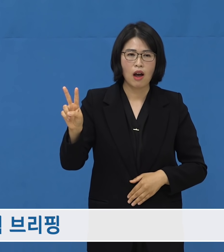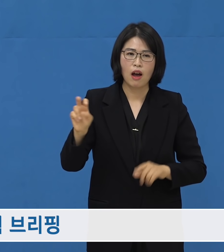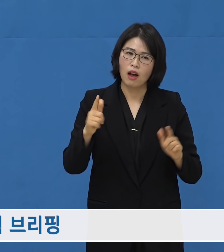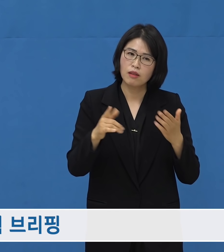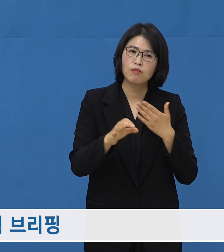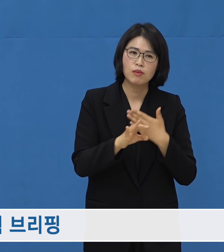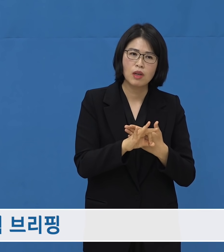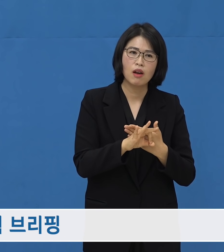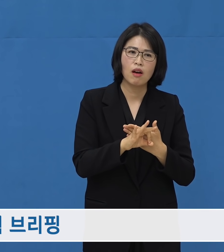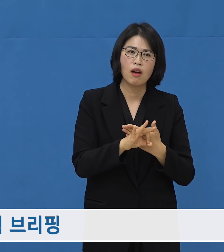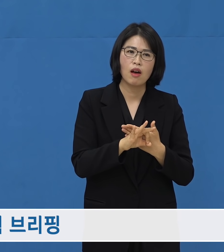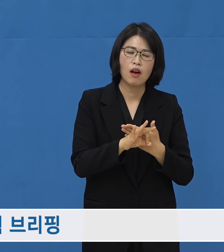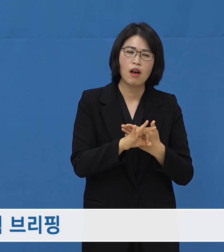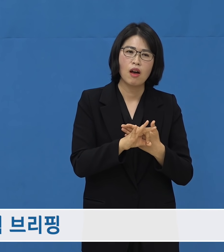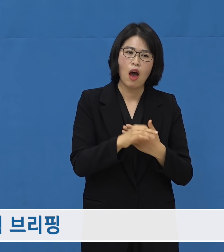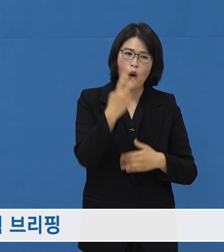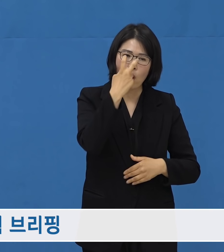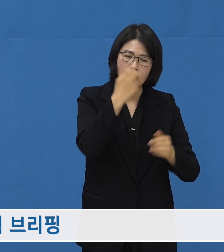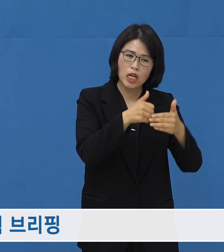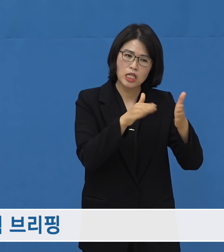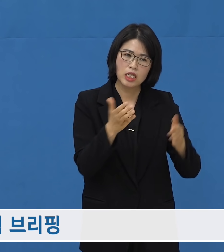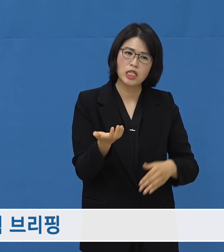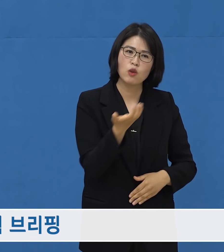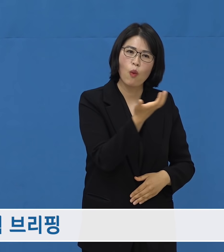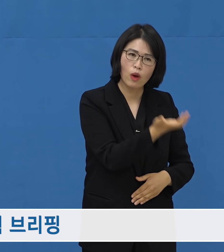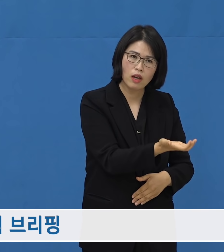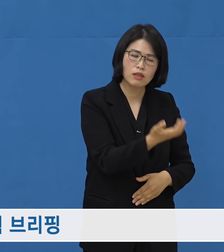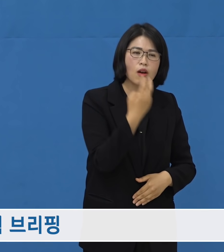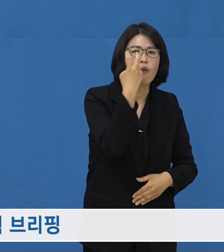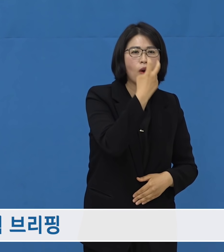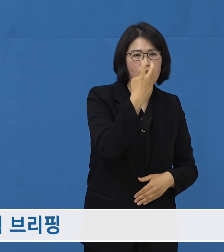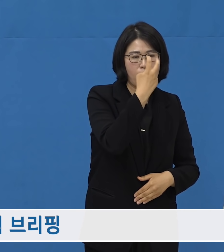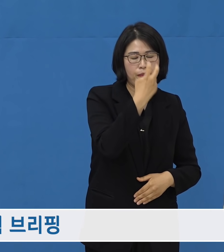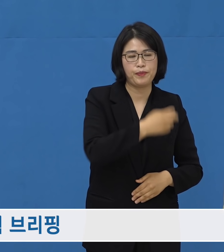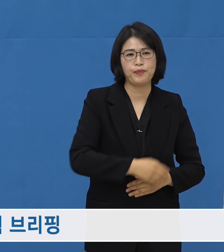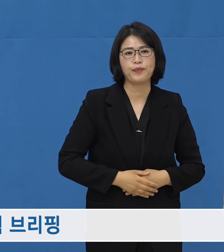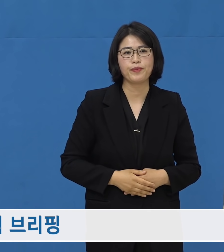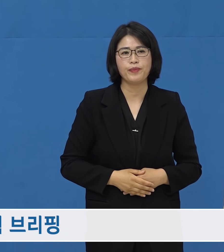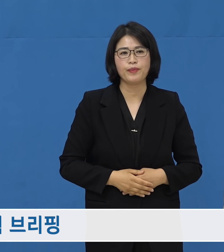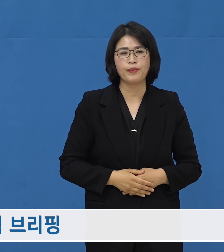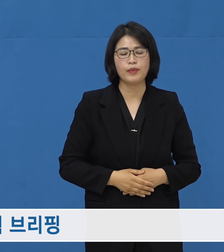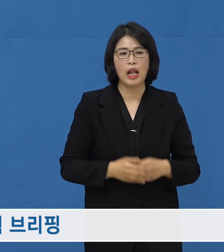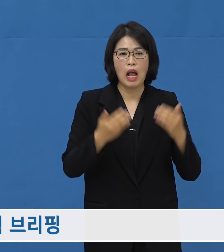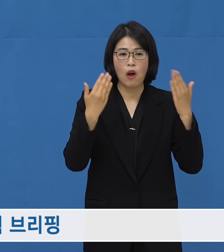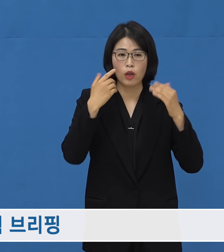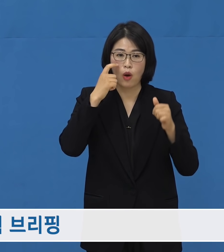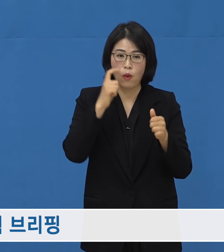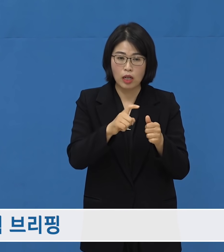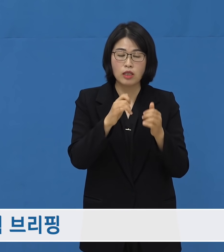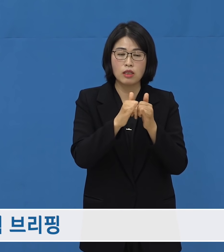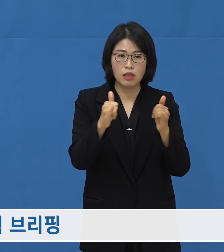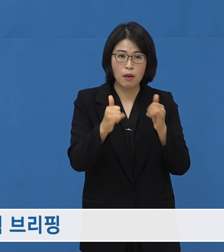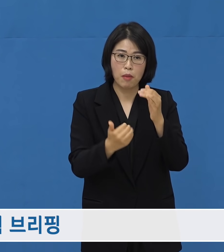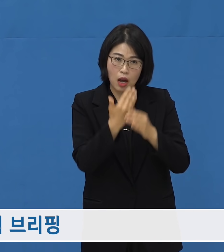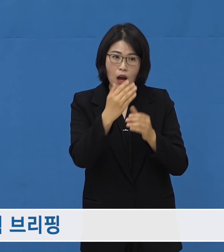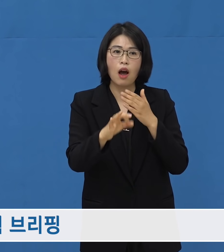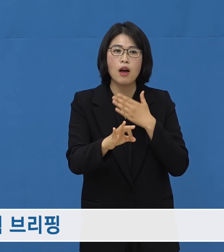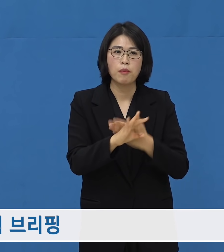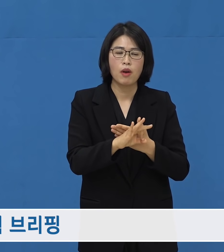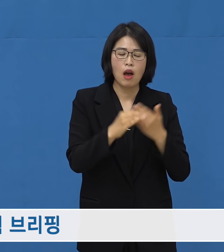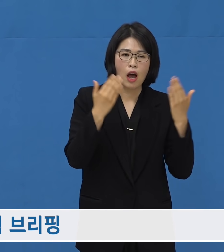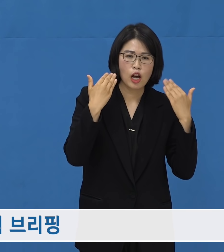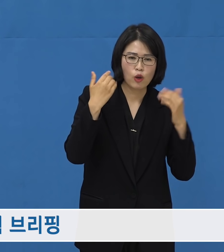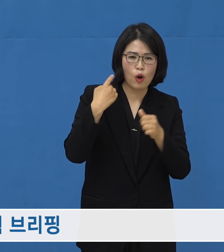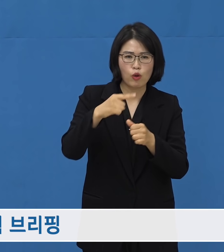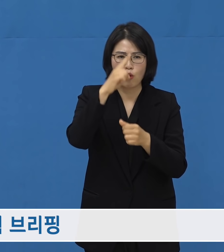설치된 일시적 관찰실로 이동해서 관리합니다. 학교 확진자 발생 시에는 학교와